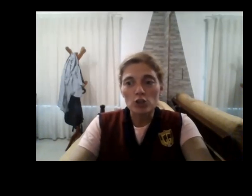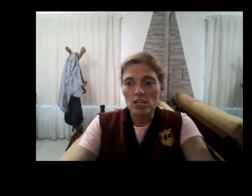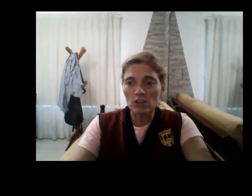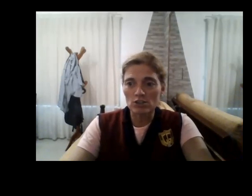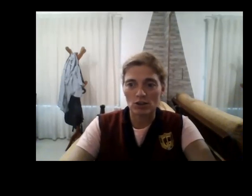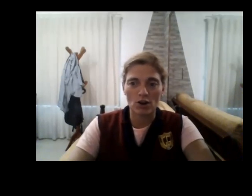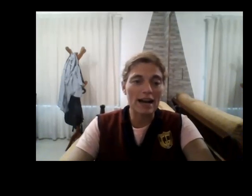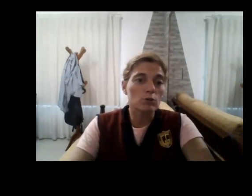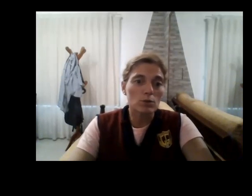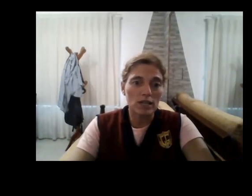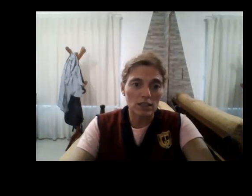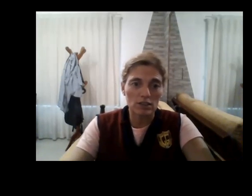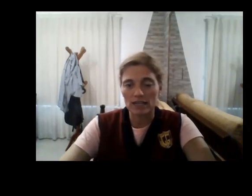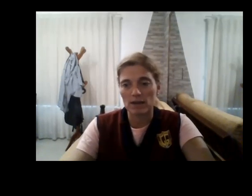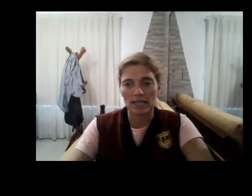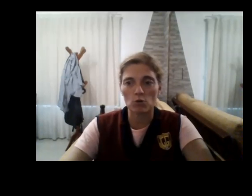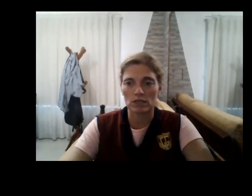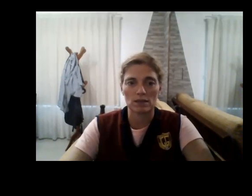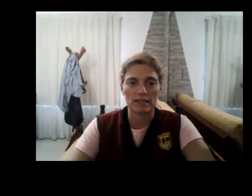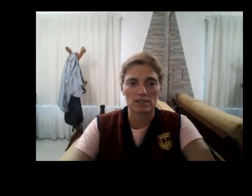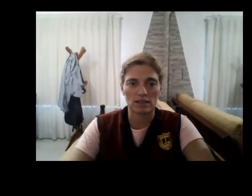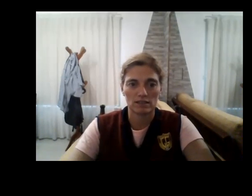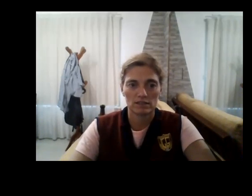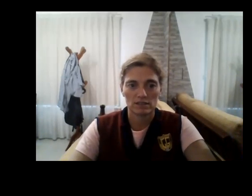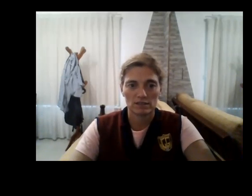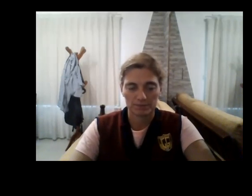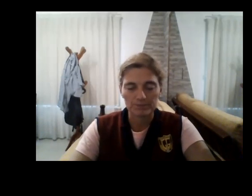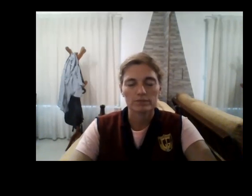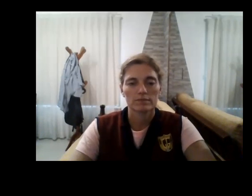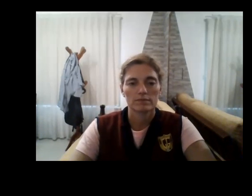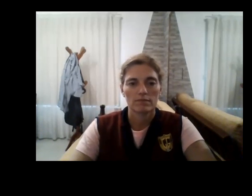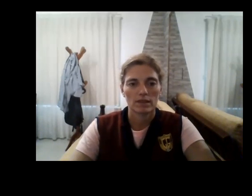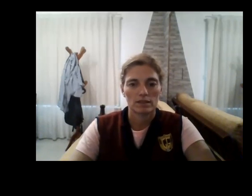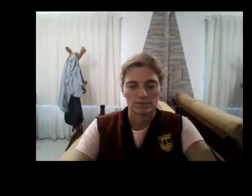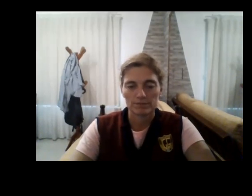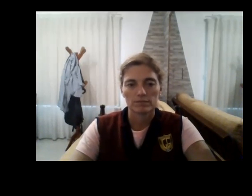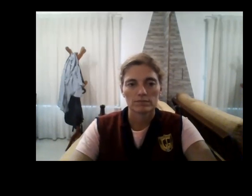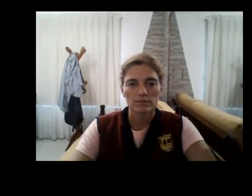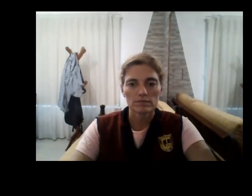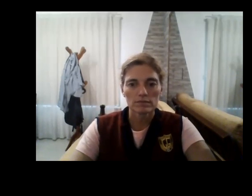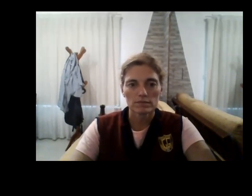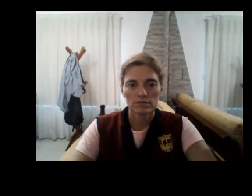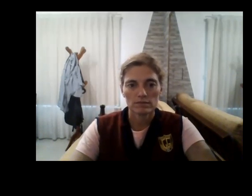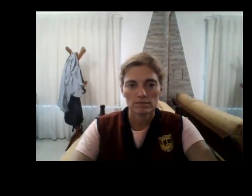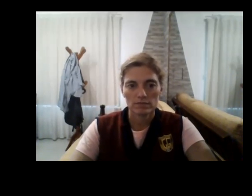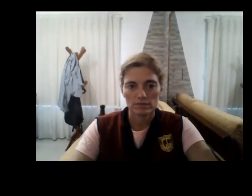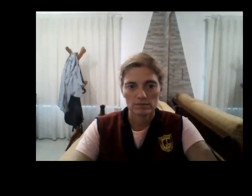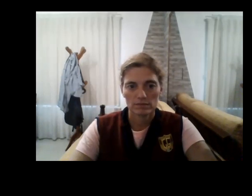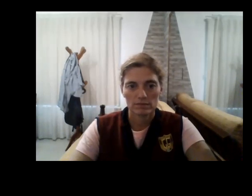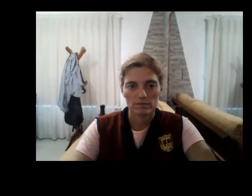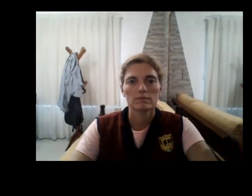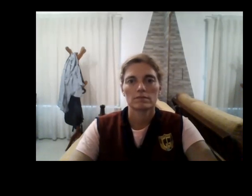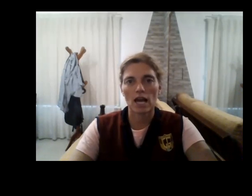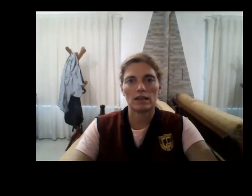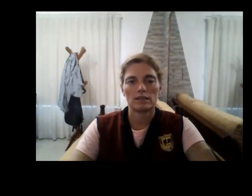Fotos los chicos o hagan un dibujito del animal que les gusta, ¿te parece? Lo que ellos quieran, un collage, un dibujo, un video, una foto, lo que ellos quieran,